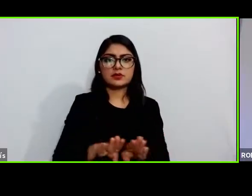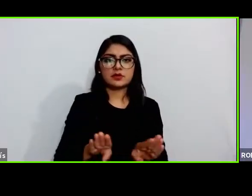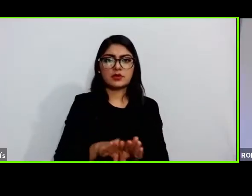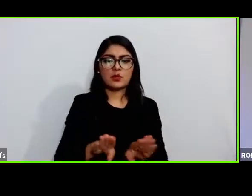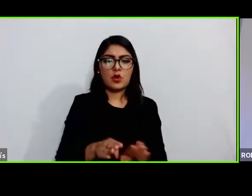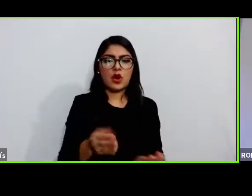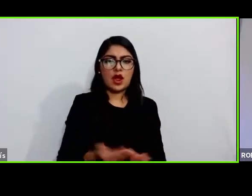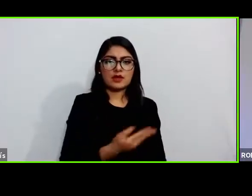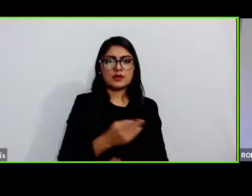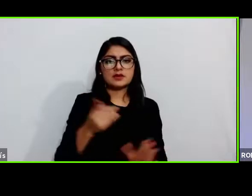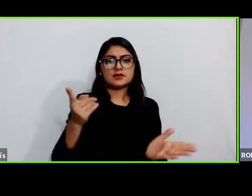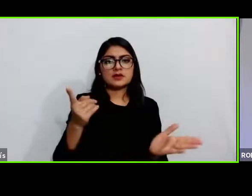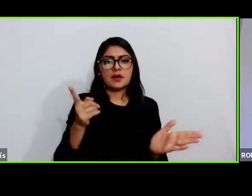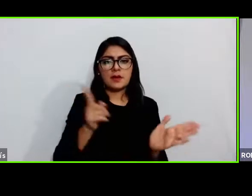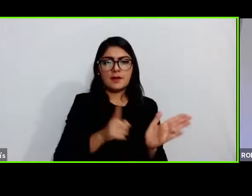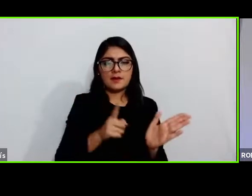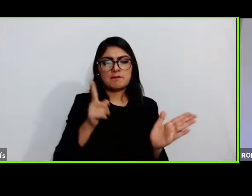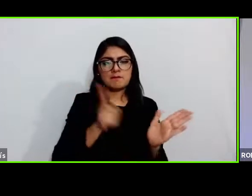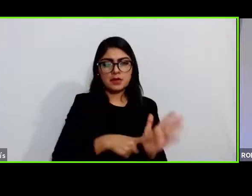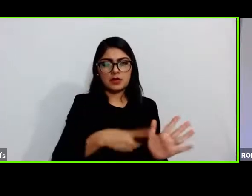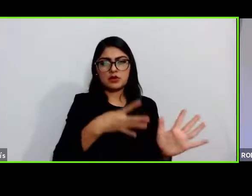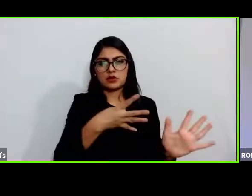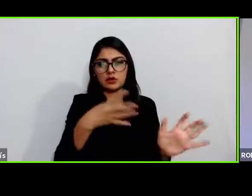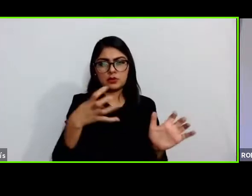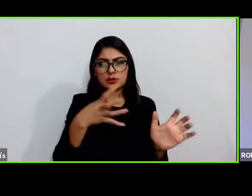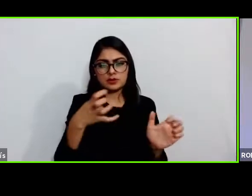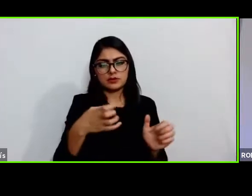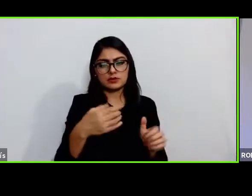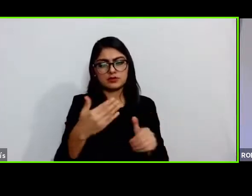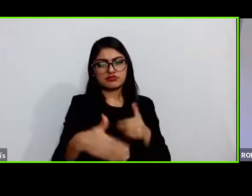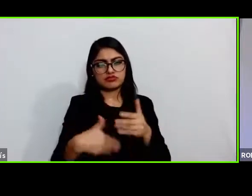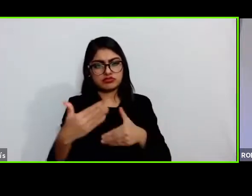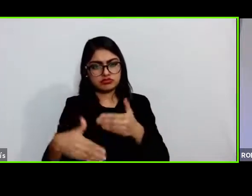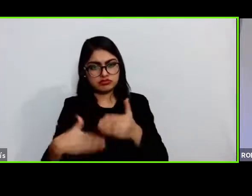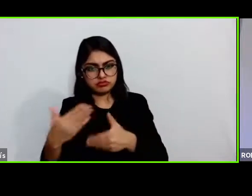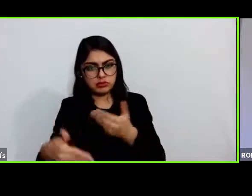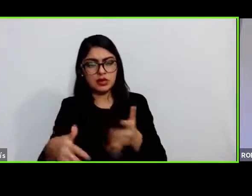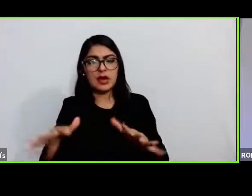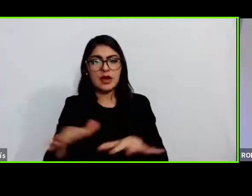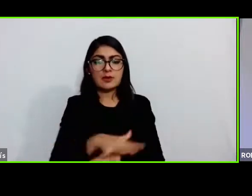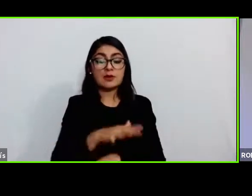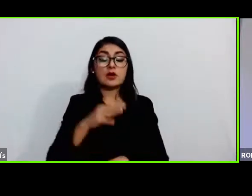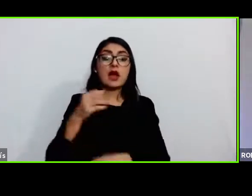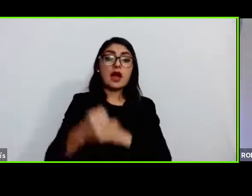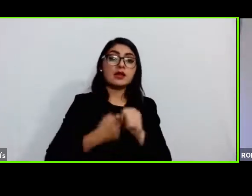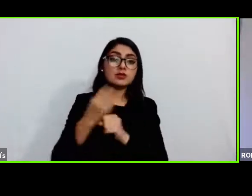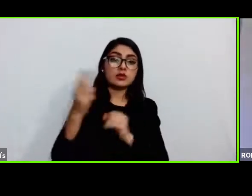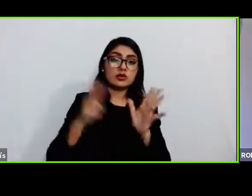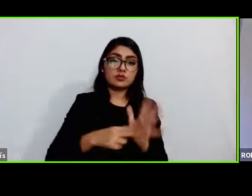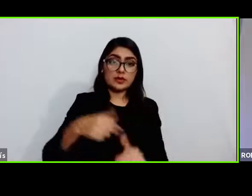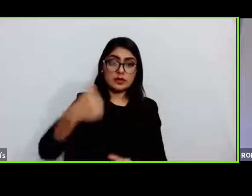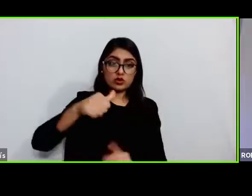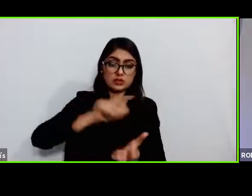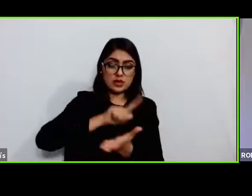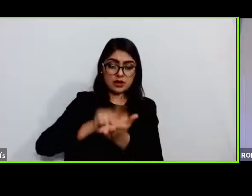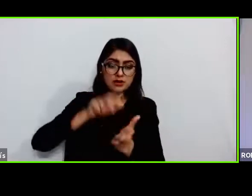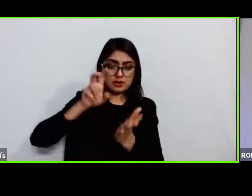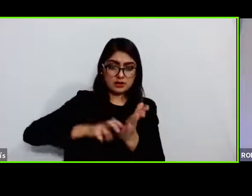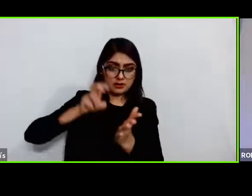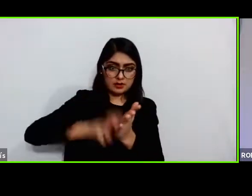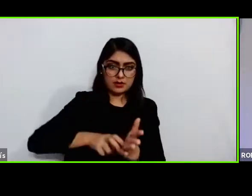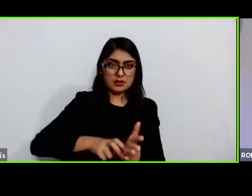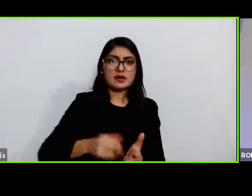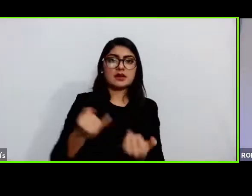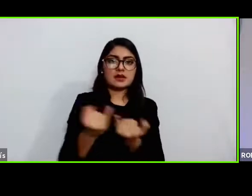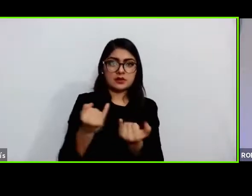siglo XX, y luego la importancia de la transición de la Reforma 2011 y de algunos principios que están previstos en la